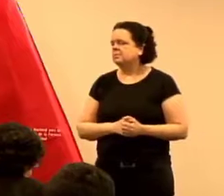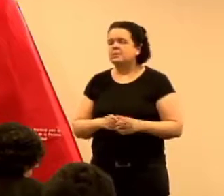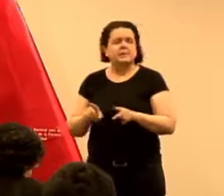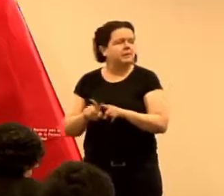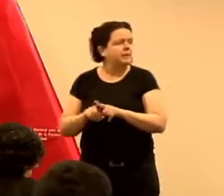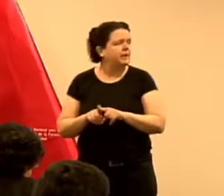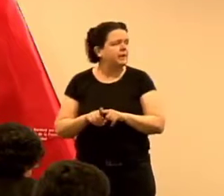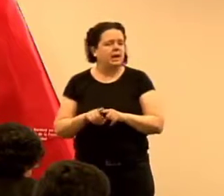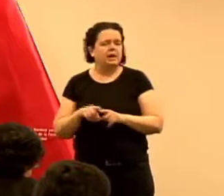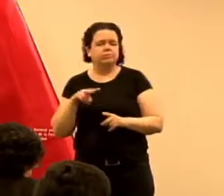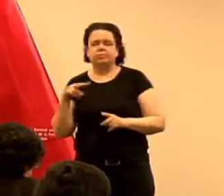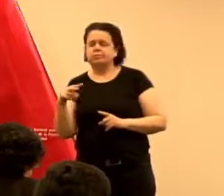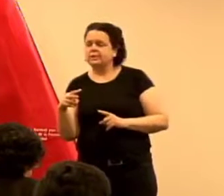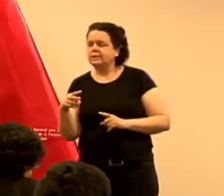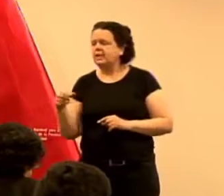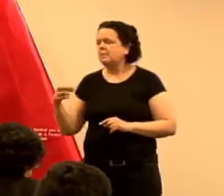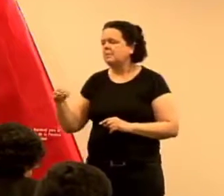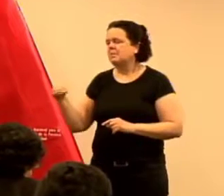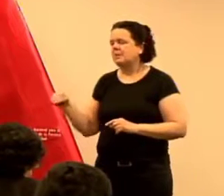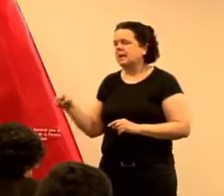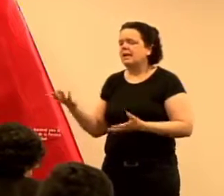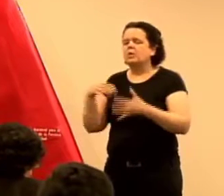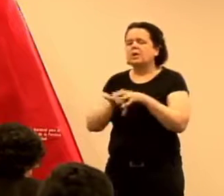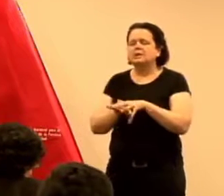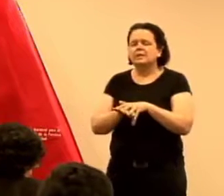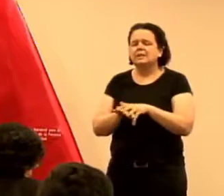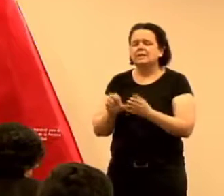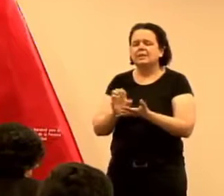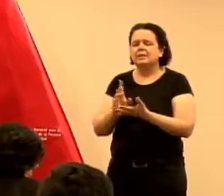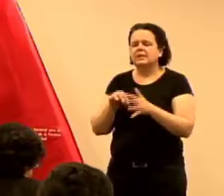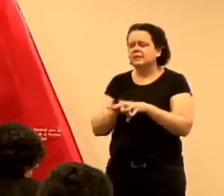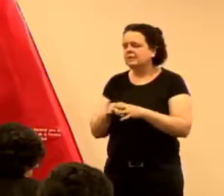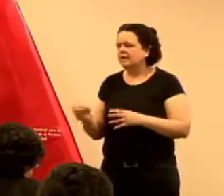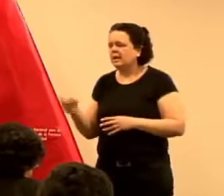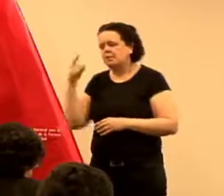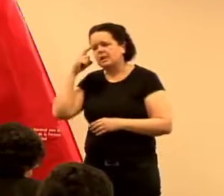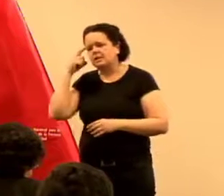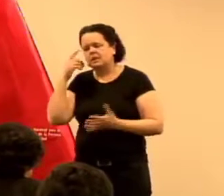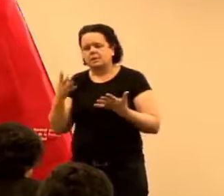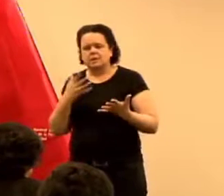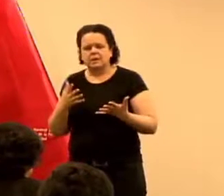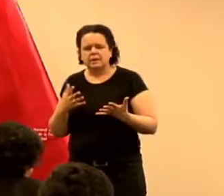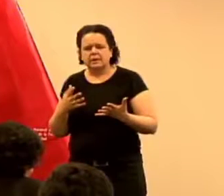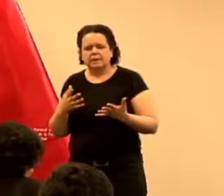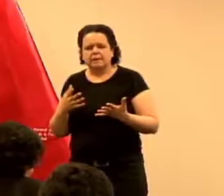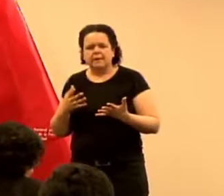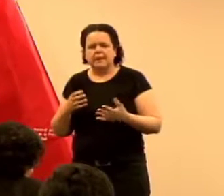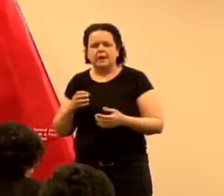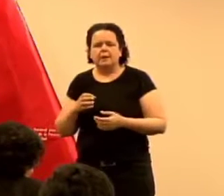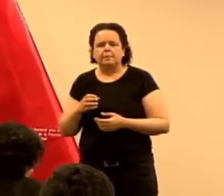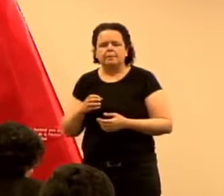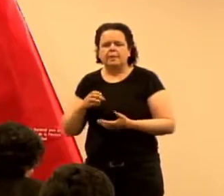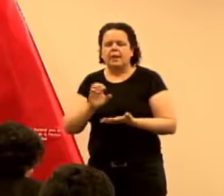También hay percepciones de padres y madres sobre la educación inclusiva, ¿no? A veces muchos padres y madres piensan que, a pesar de todo, la educación